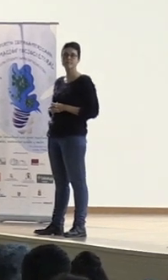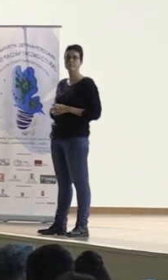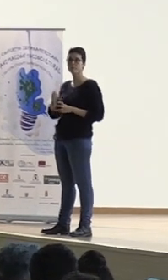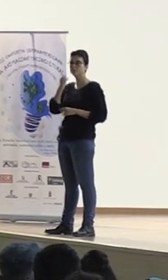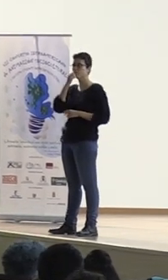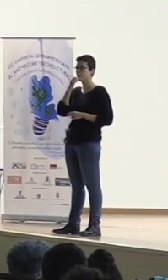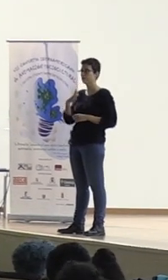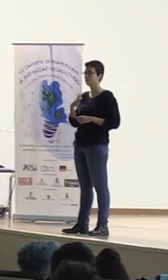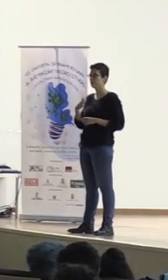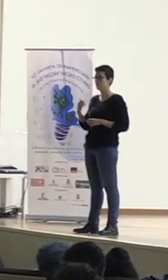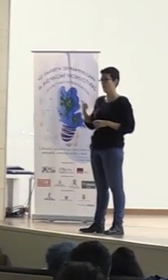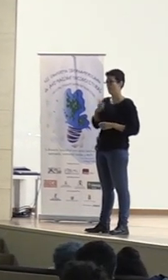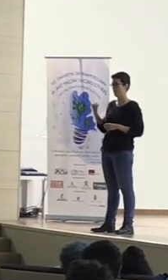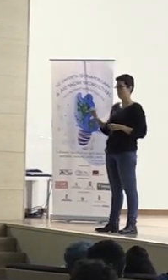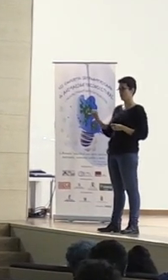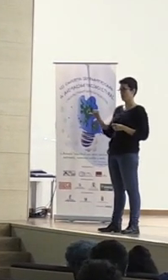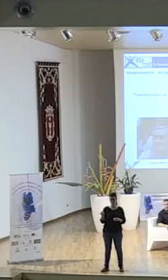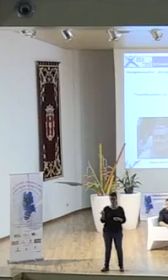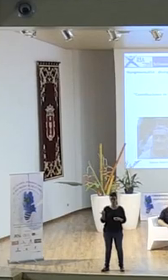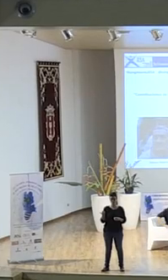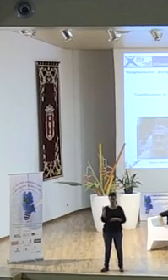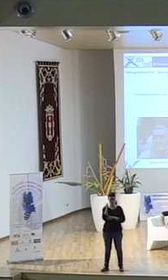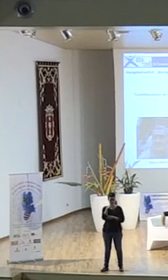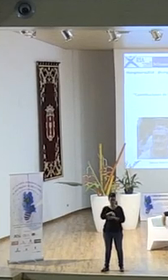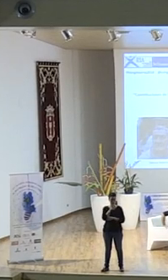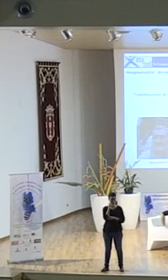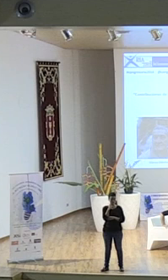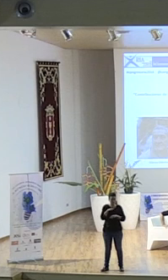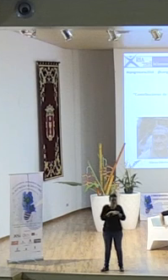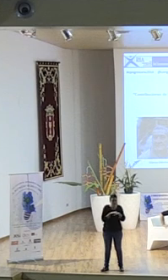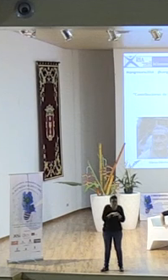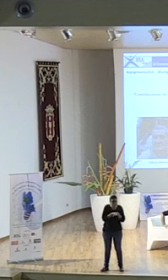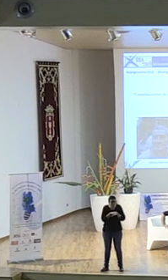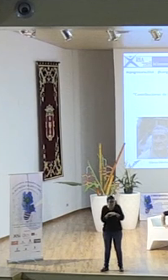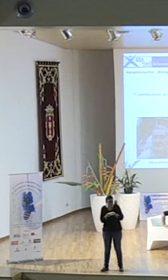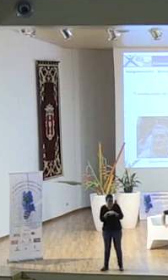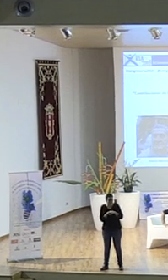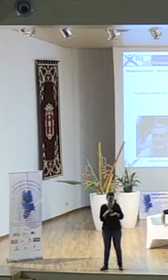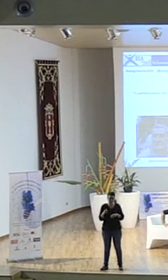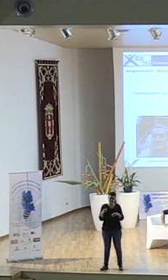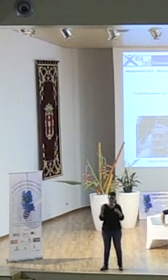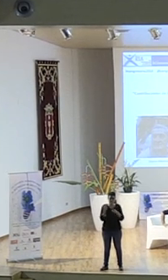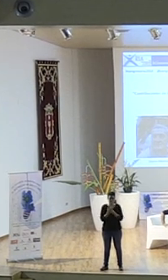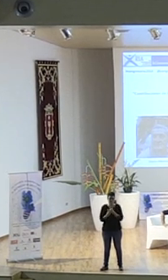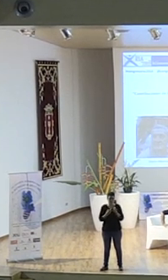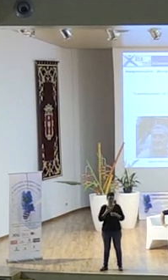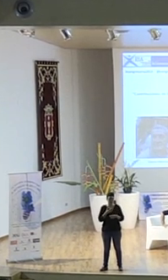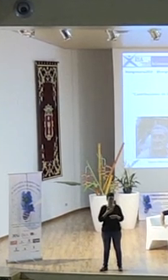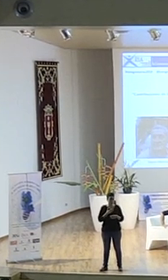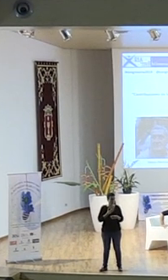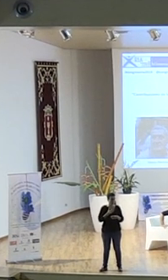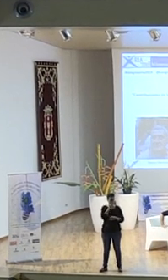Bueno, aprovecho la oportunidad de estar aquí en un congreso de animación sociocultural. Disculpad, error mío. Las personas que vayáis